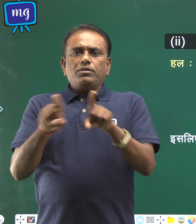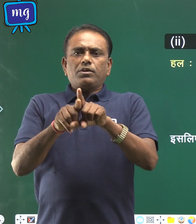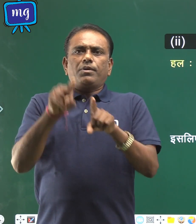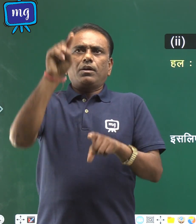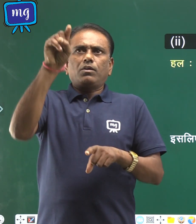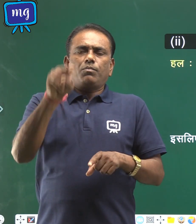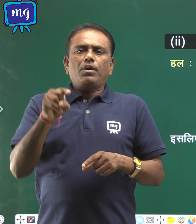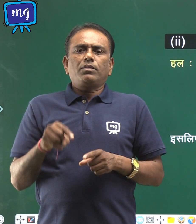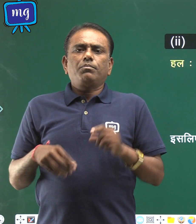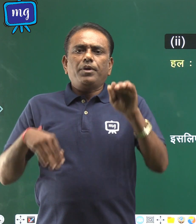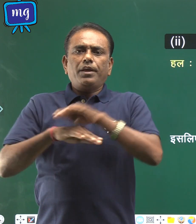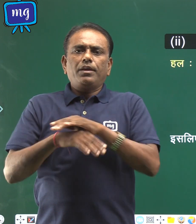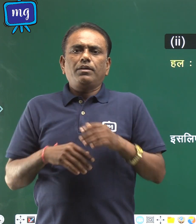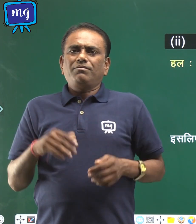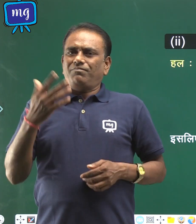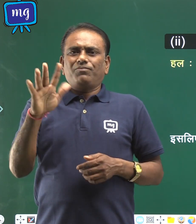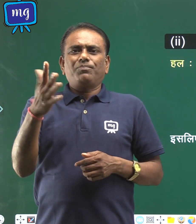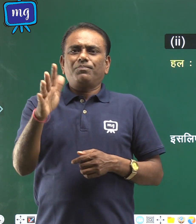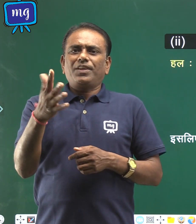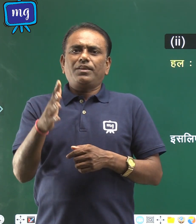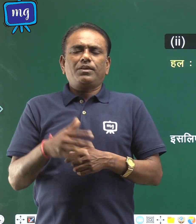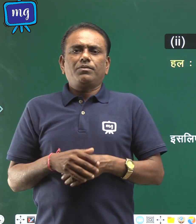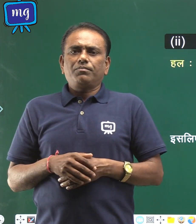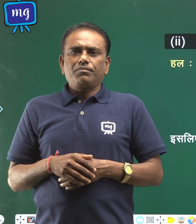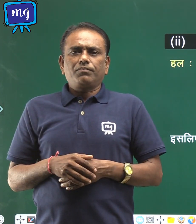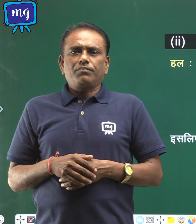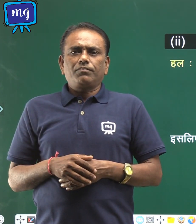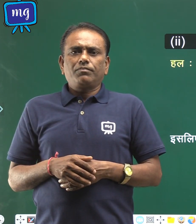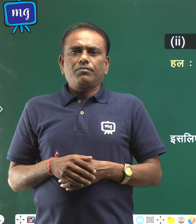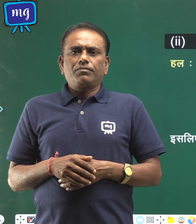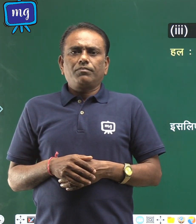समानुपात में नहीं है।